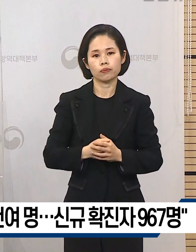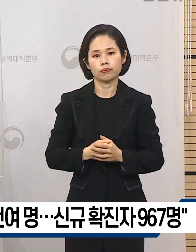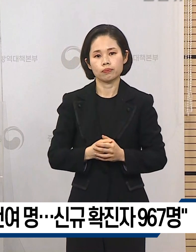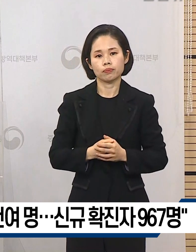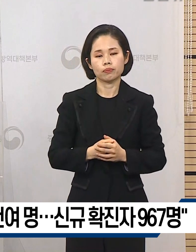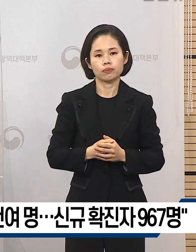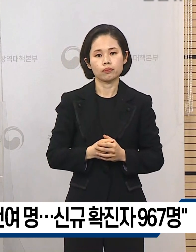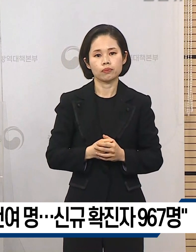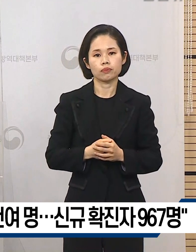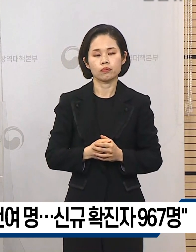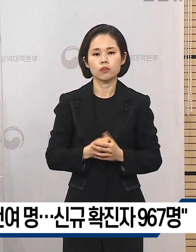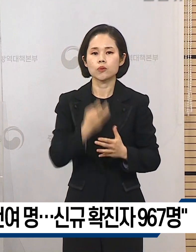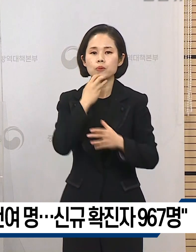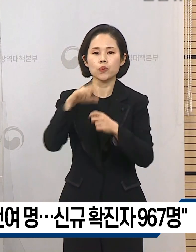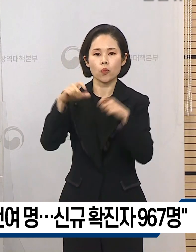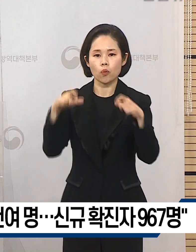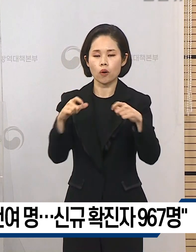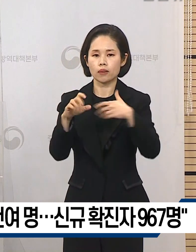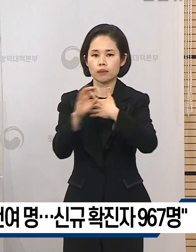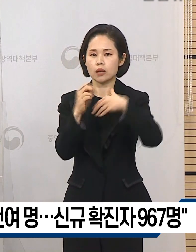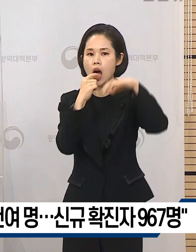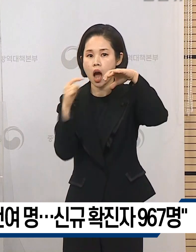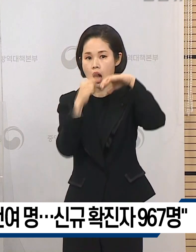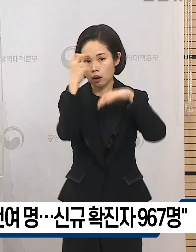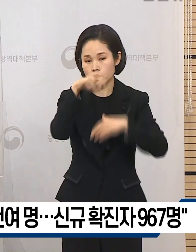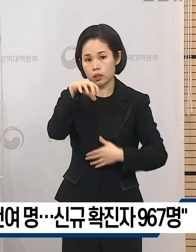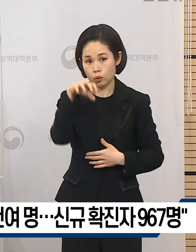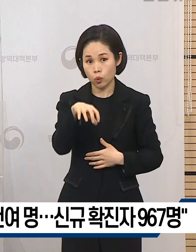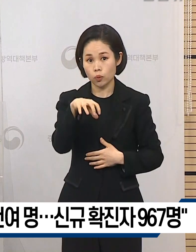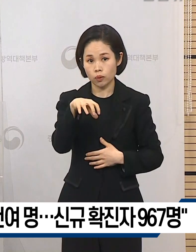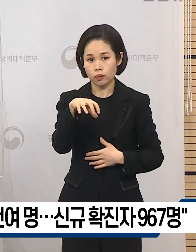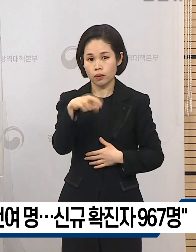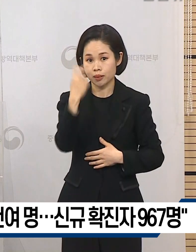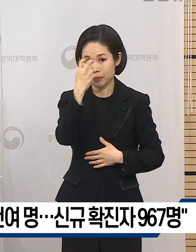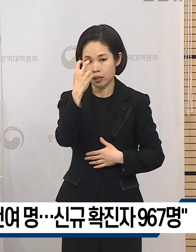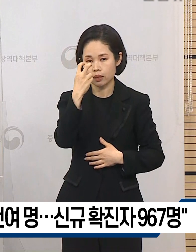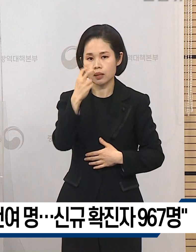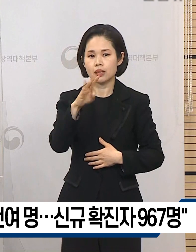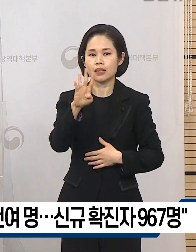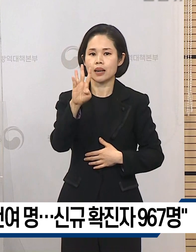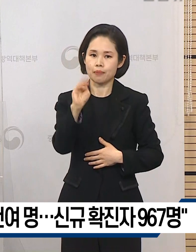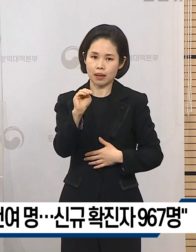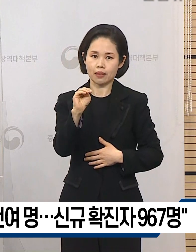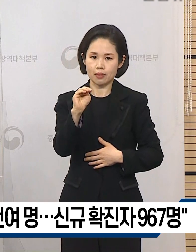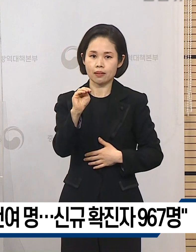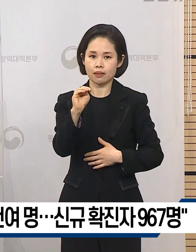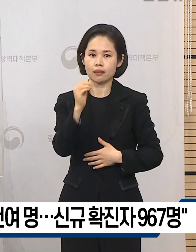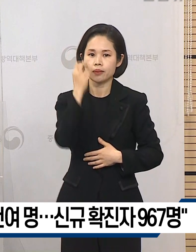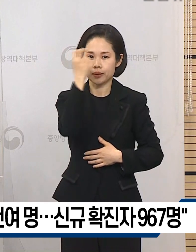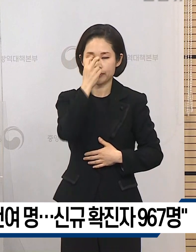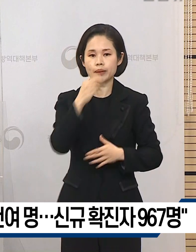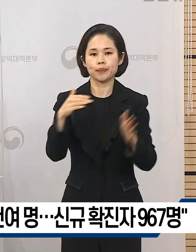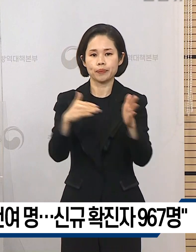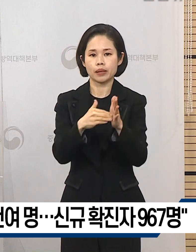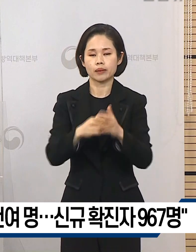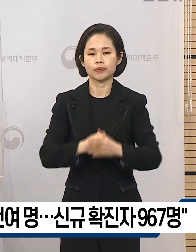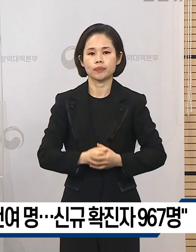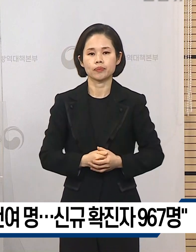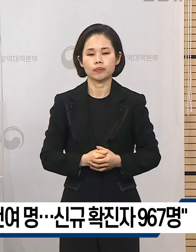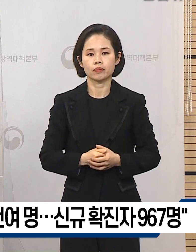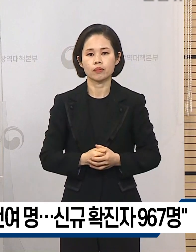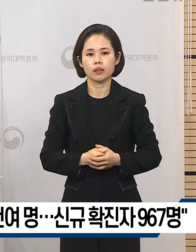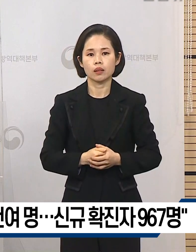받으셨고 수도권 의 임시 3배 검사소 를 통해서 는 3만 여건의 검사가 진행이 되었습니다